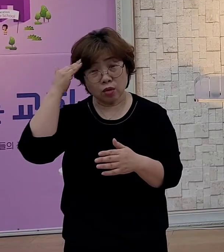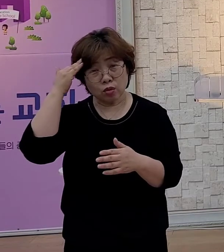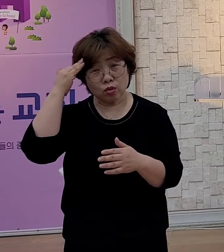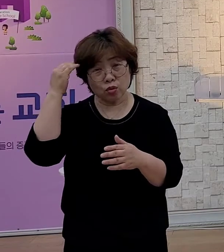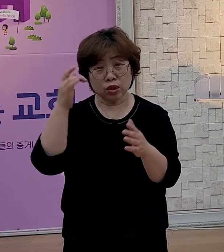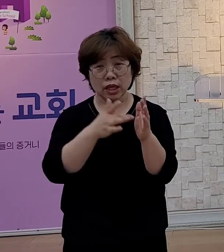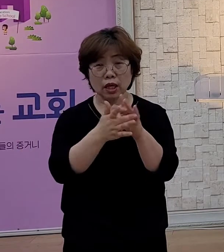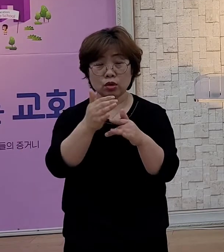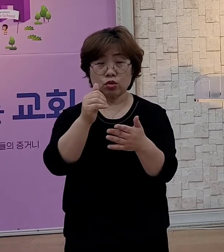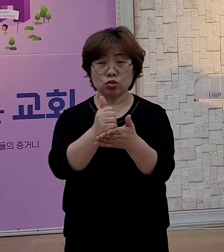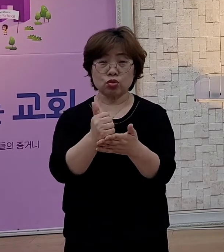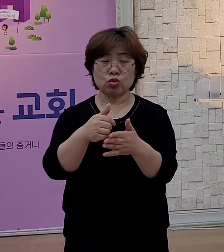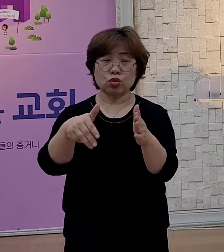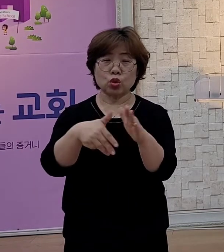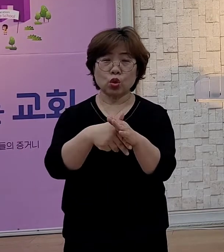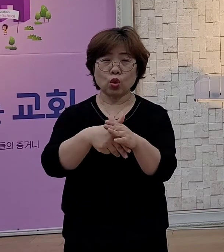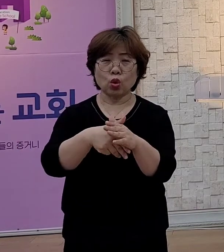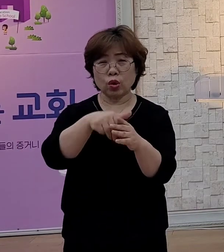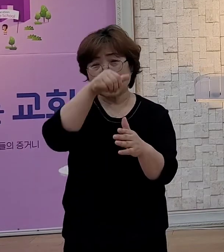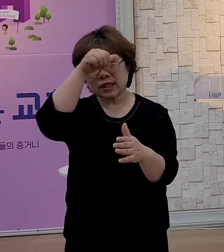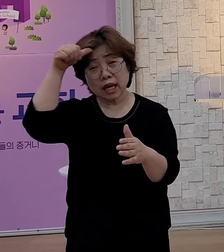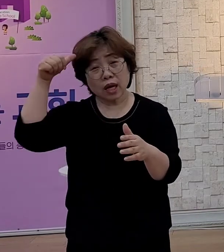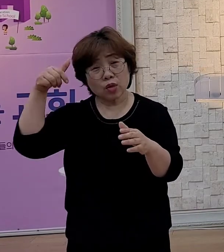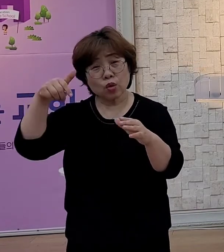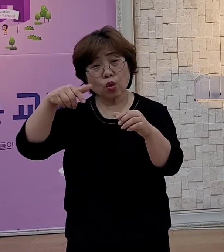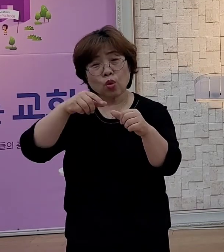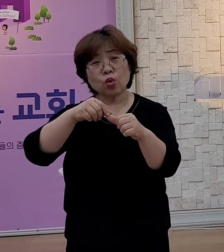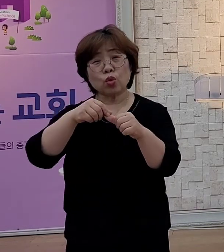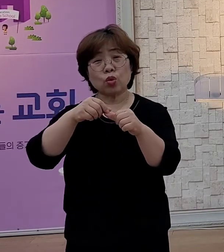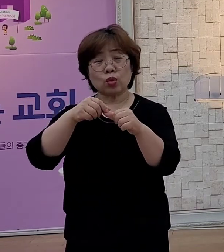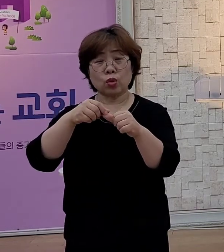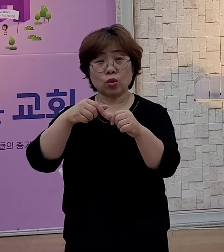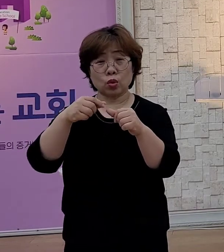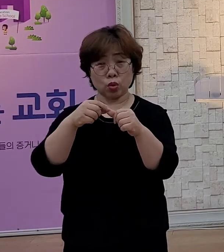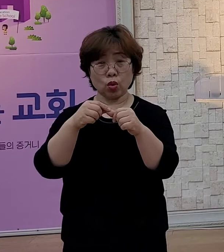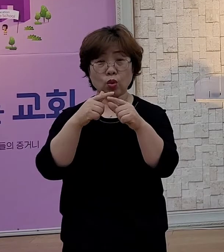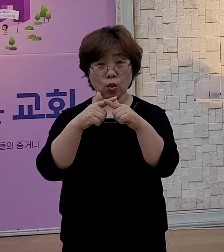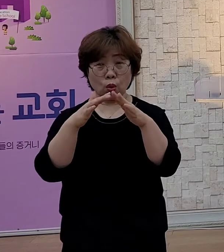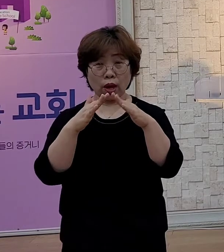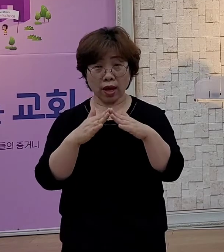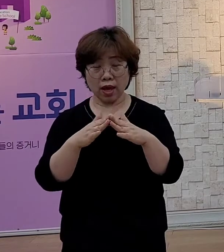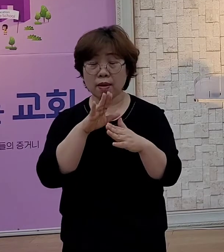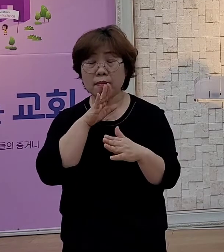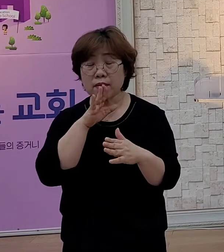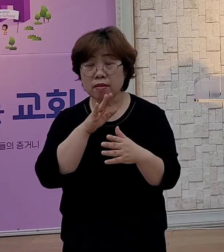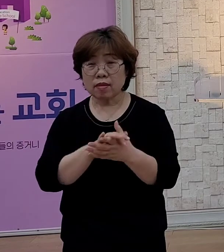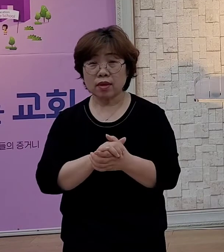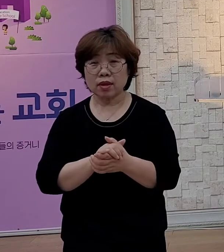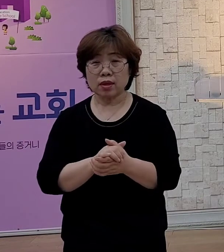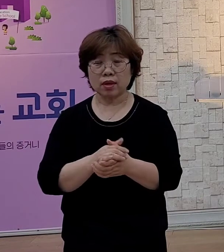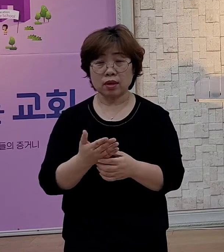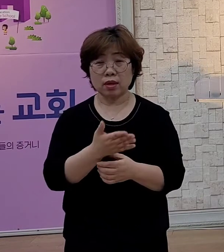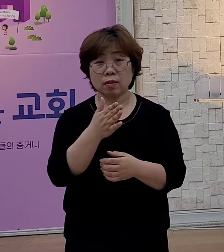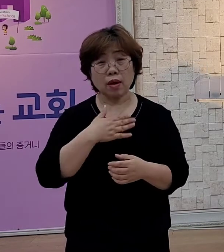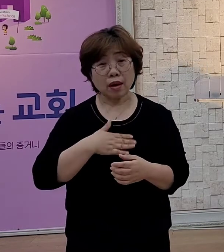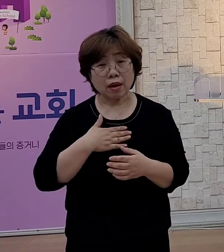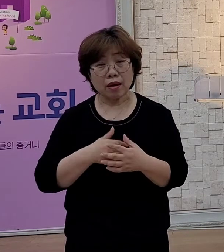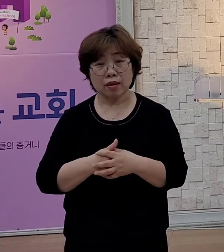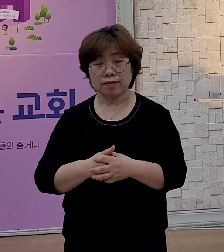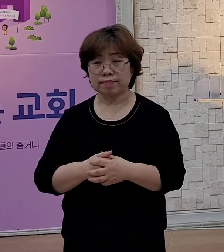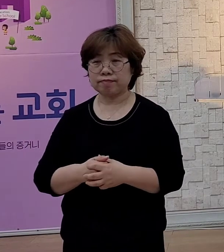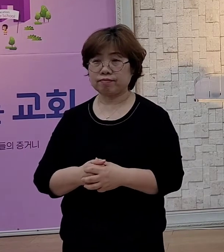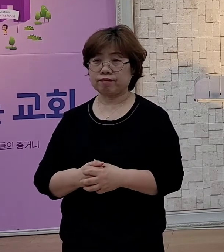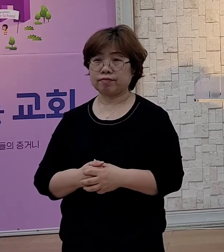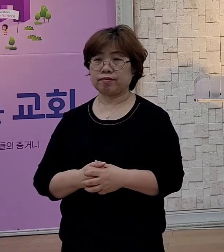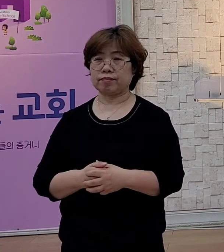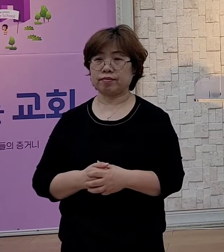장로회입니다, 장로회. 우리 교회는 장로교예요, 장로교. 자, 여러분, 이거 혹시 아실 분들도 계실 것